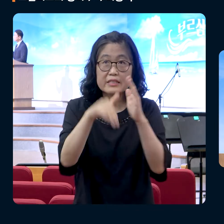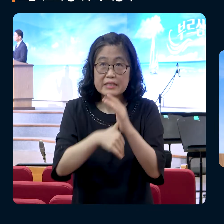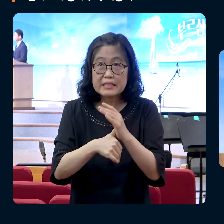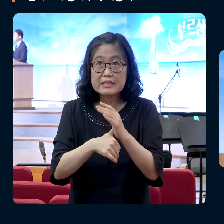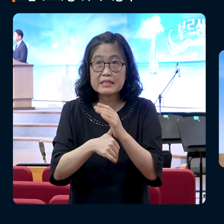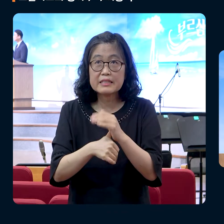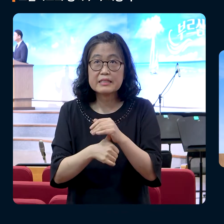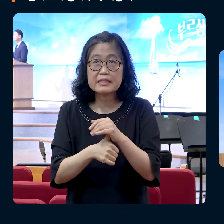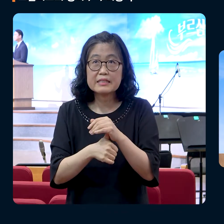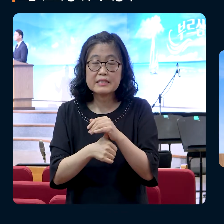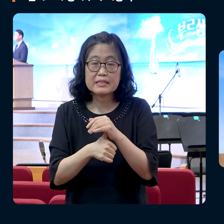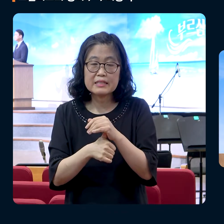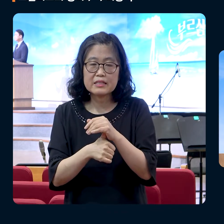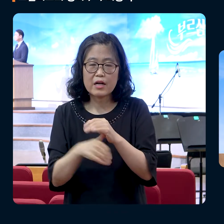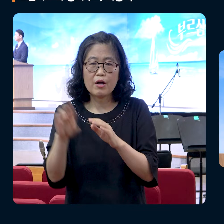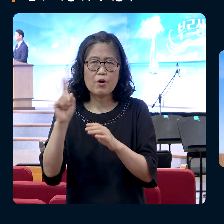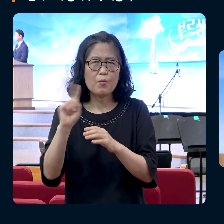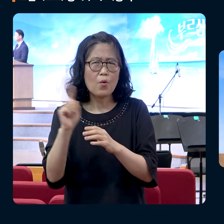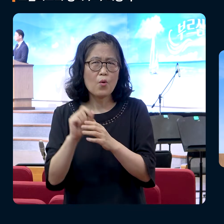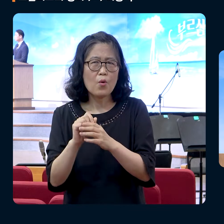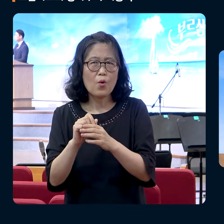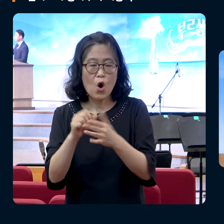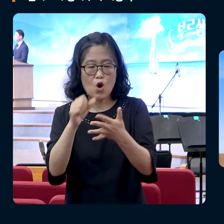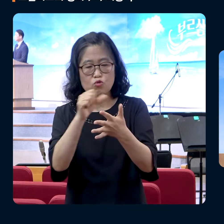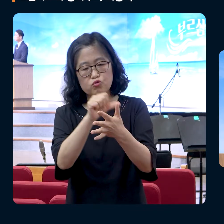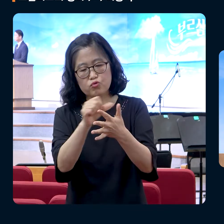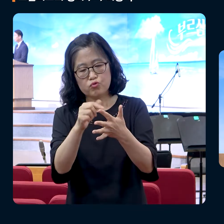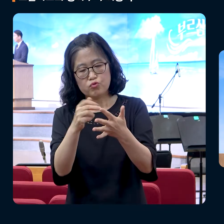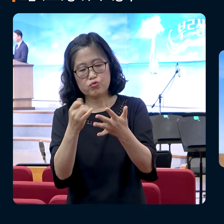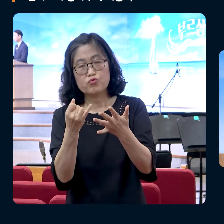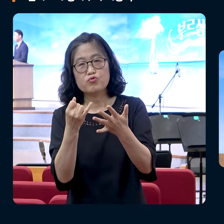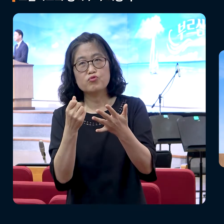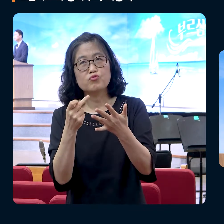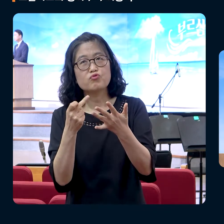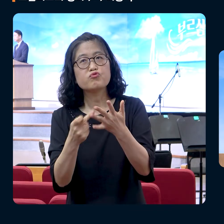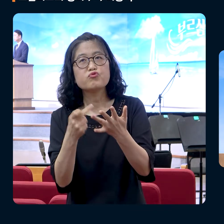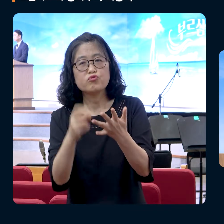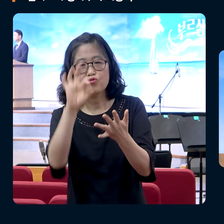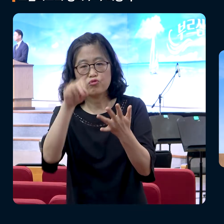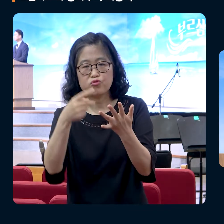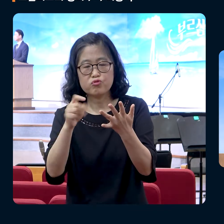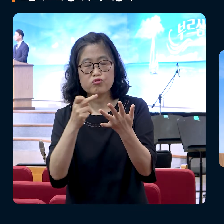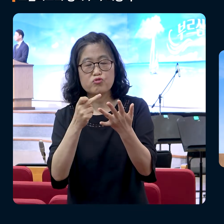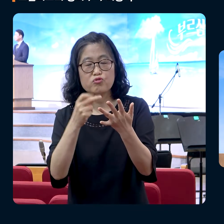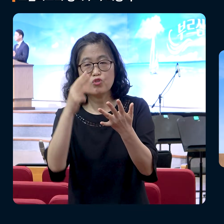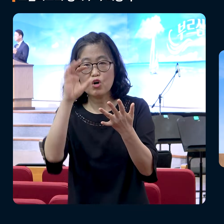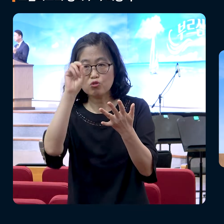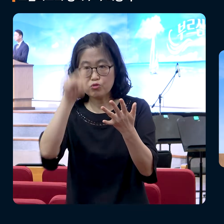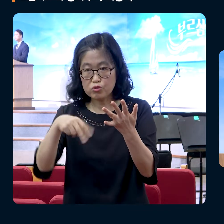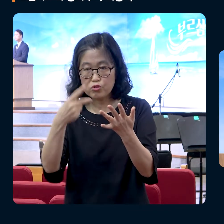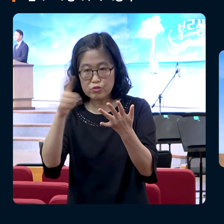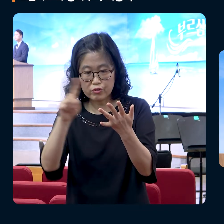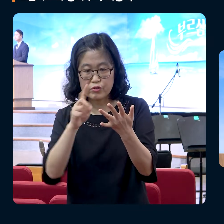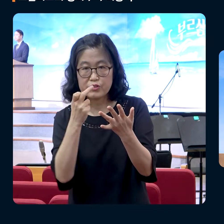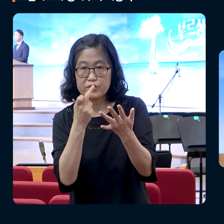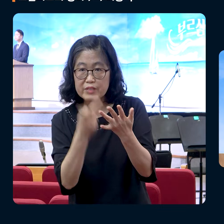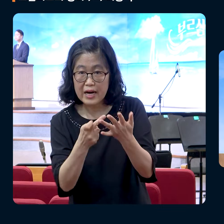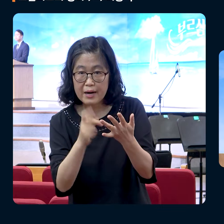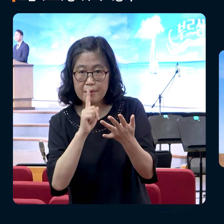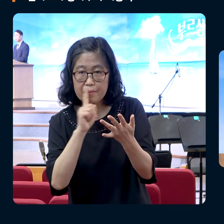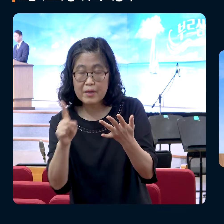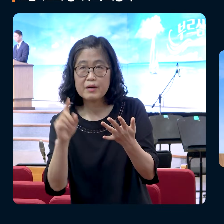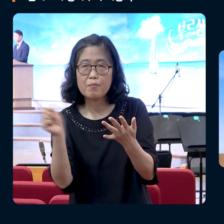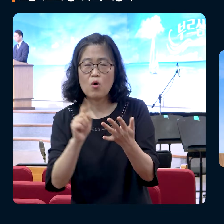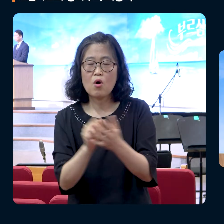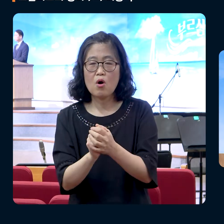옆을 이스마엘 사람 상인들이 애굽으로 내려가고 있는 것들을 보고, 요셉을 우리가 직접 죽여서 우리 손에 피를